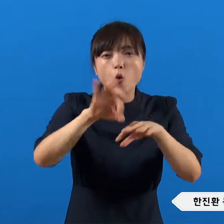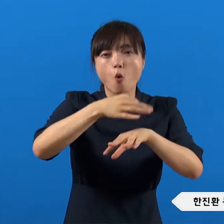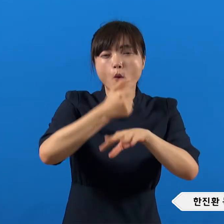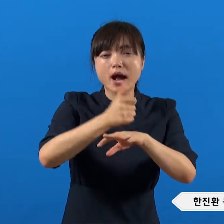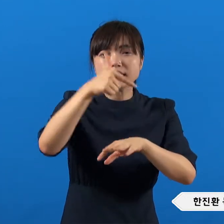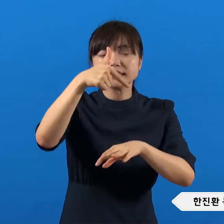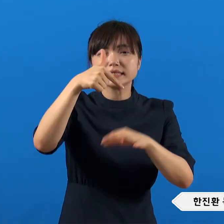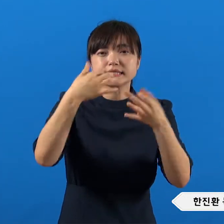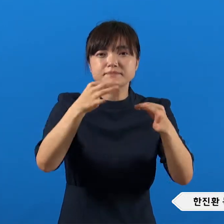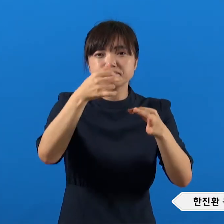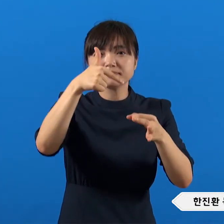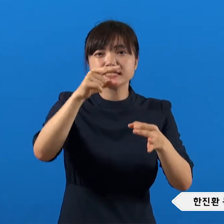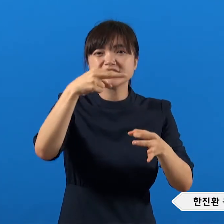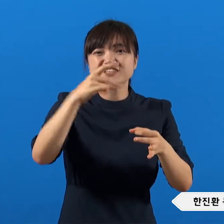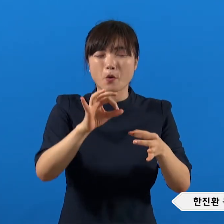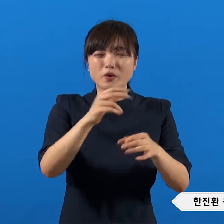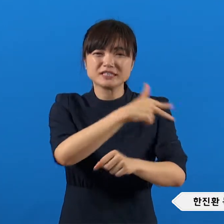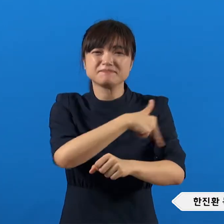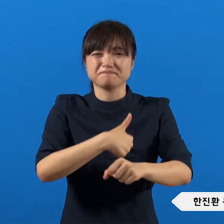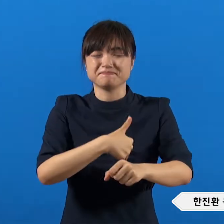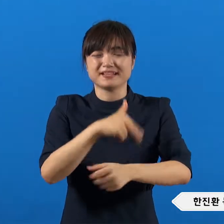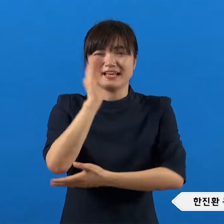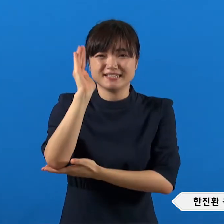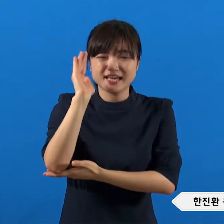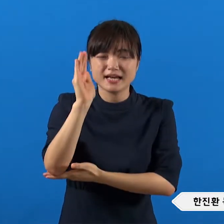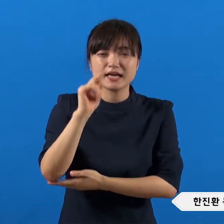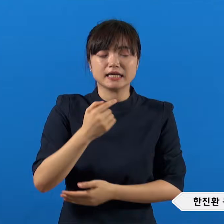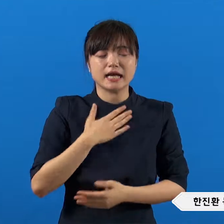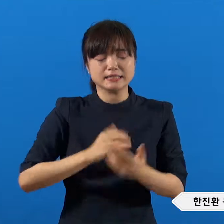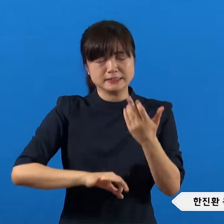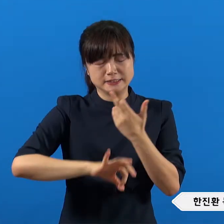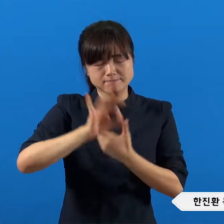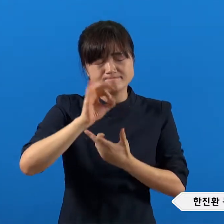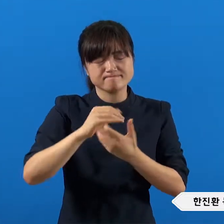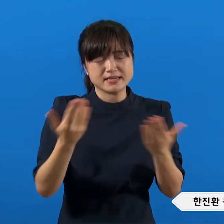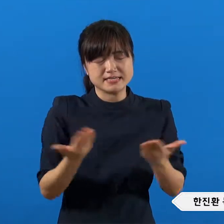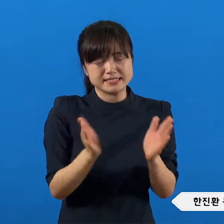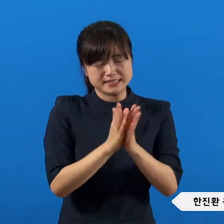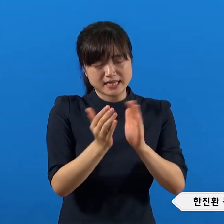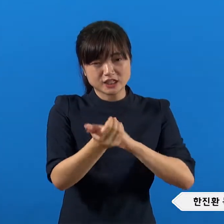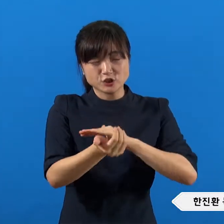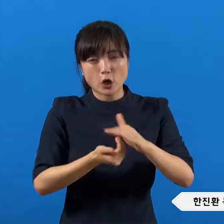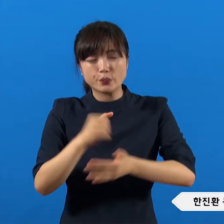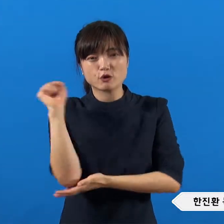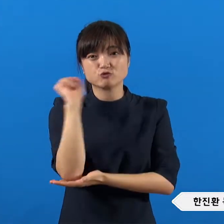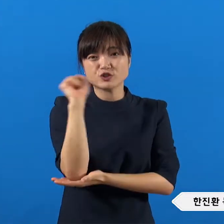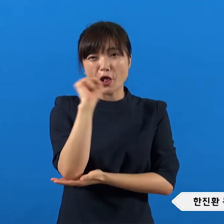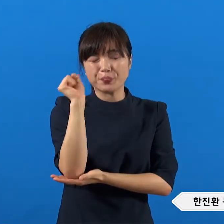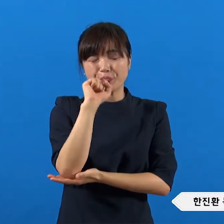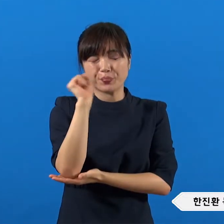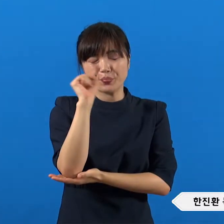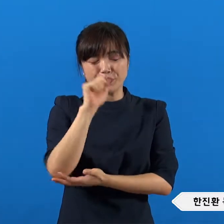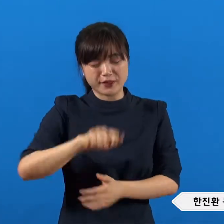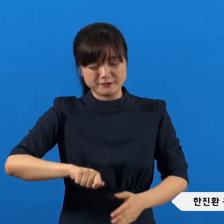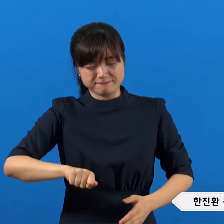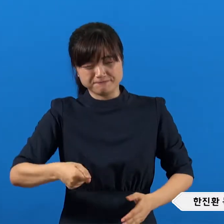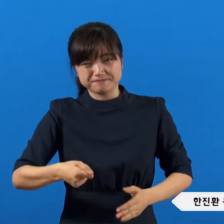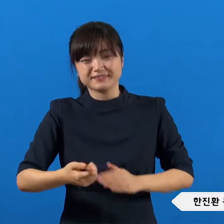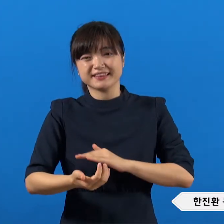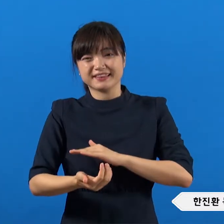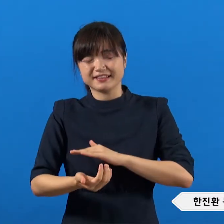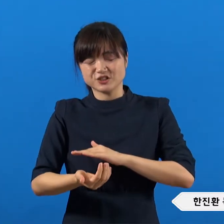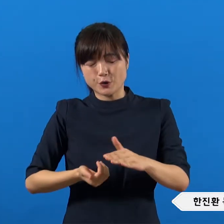간증을 했습니다. 자기는 아침에 출근하려고 이제 자동차 시동을 켜면서 늘 기도를